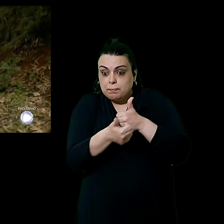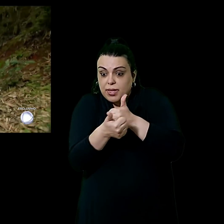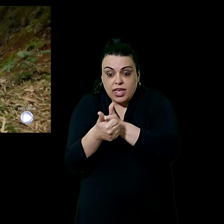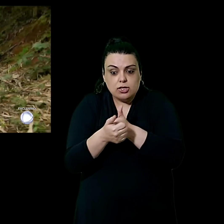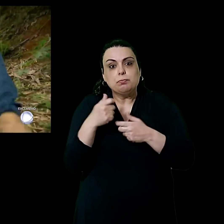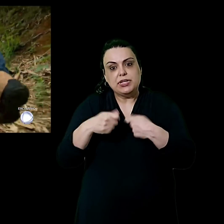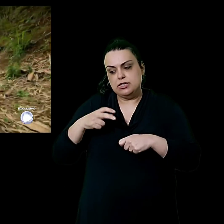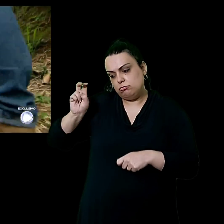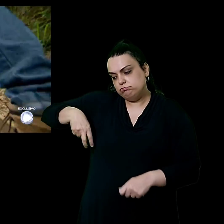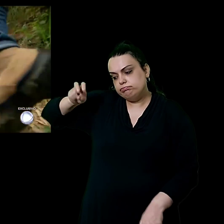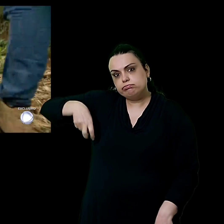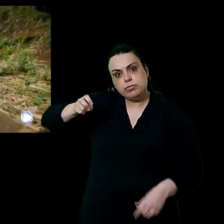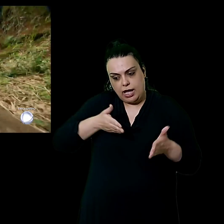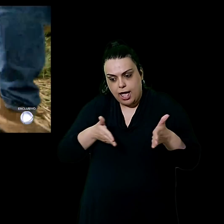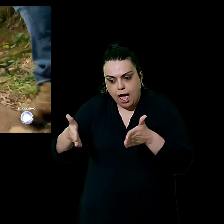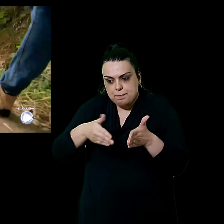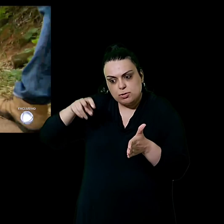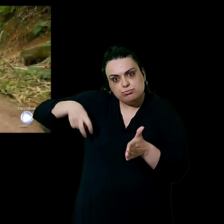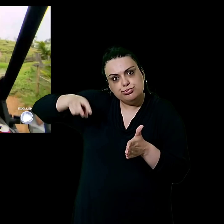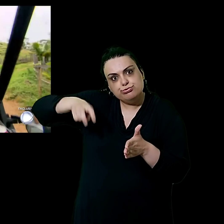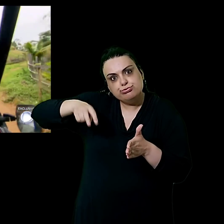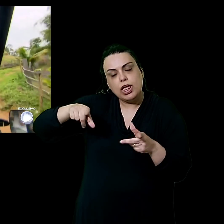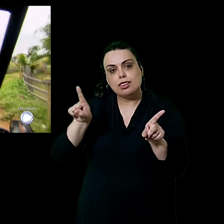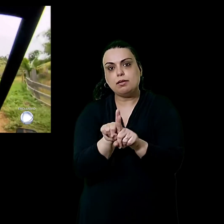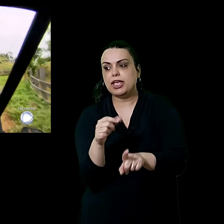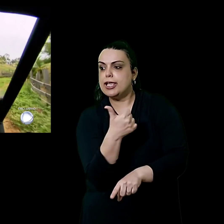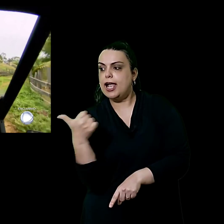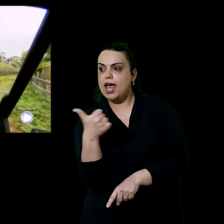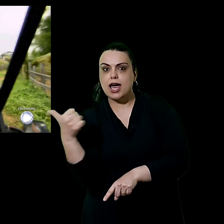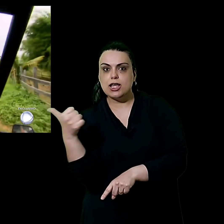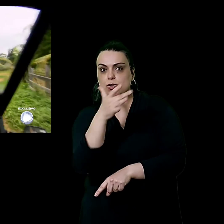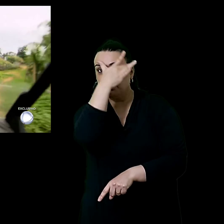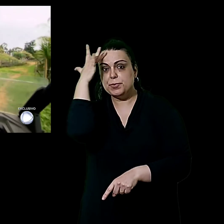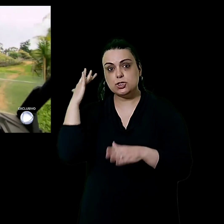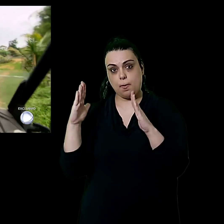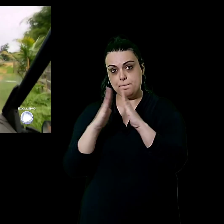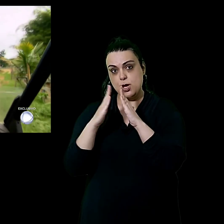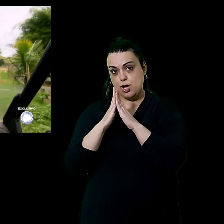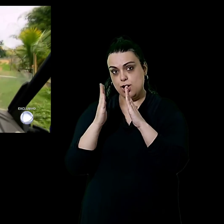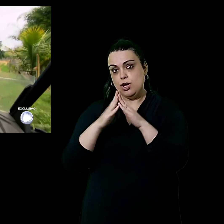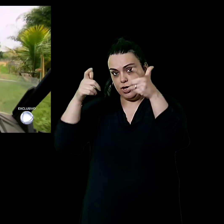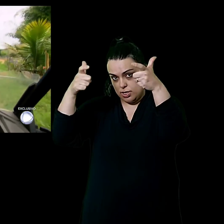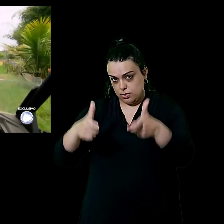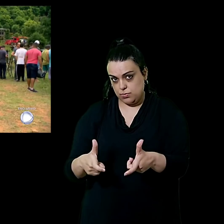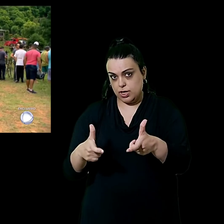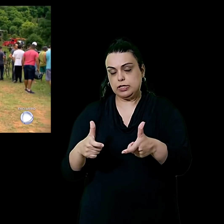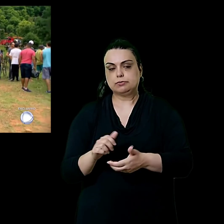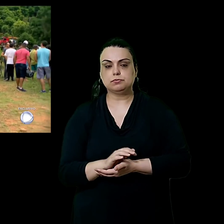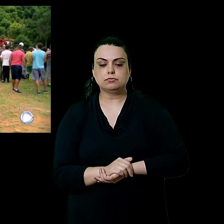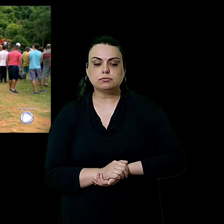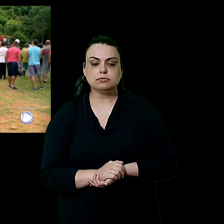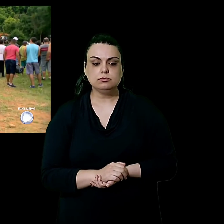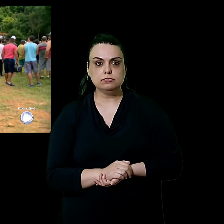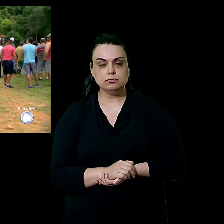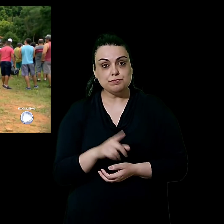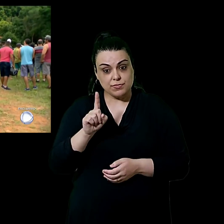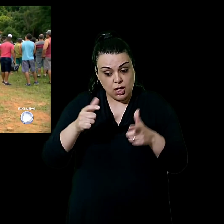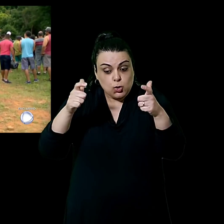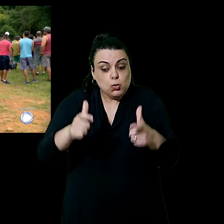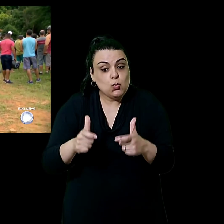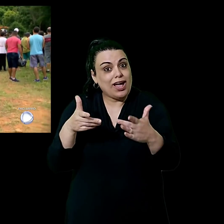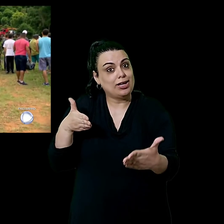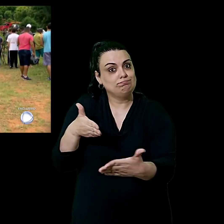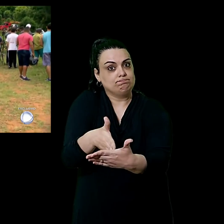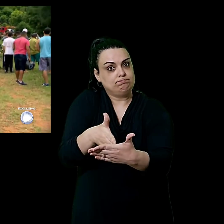um atalho que incluía uma caminhada e uma carona com um morador local. Este aqui é o